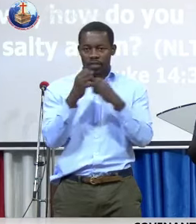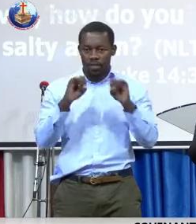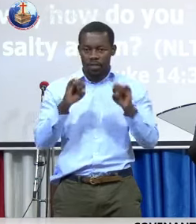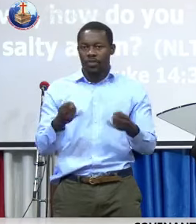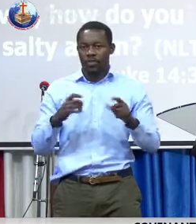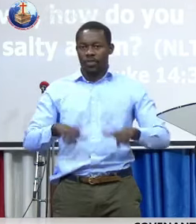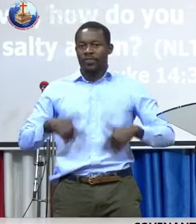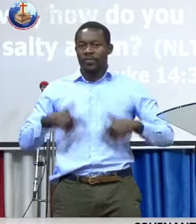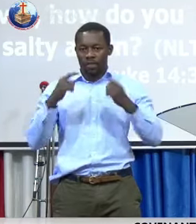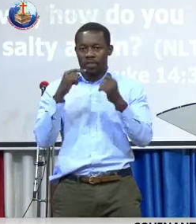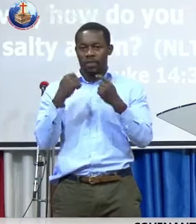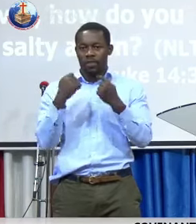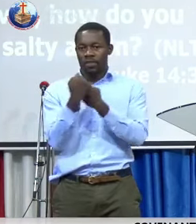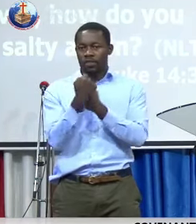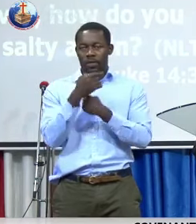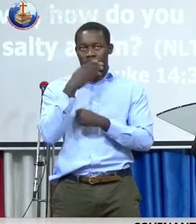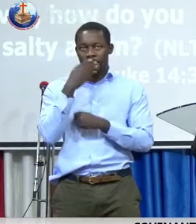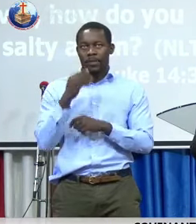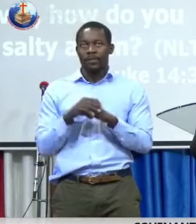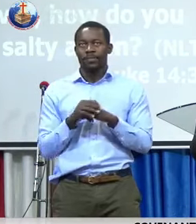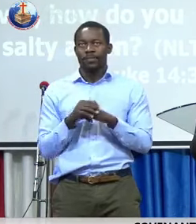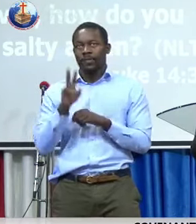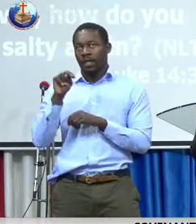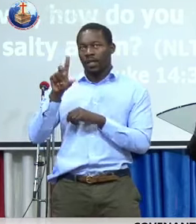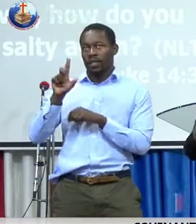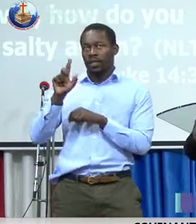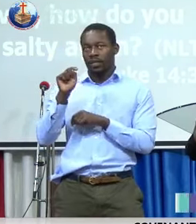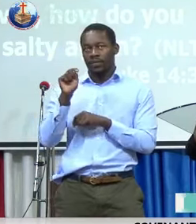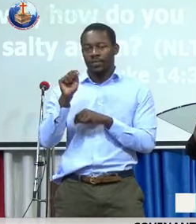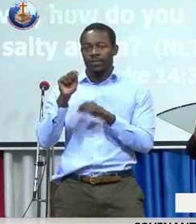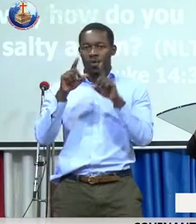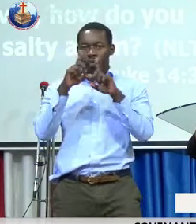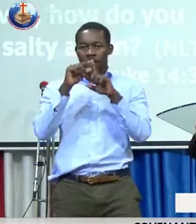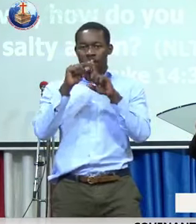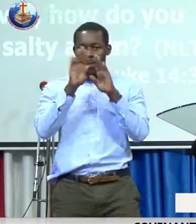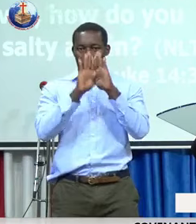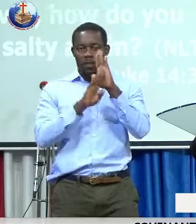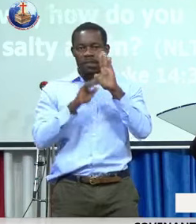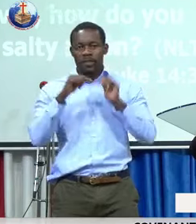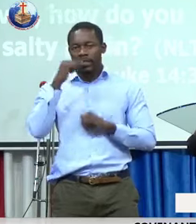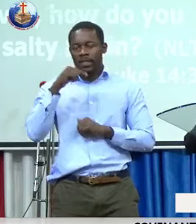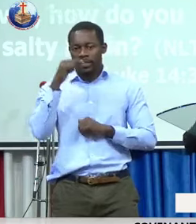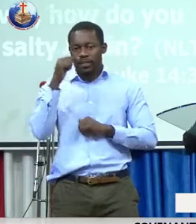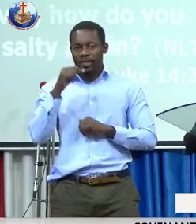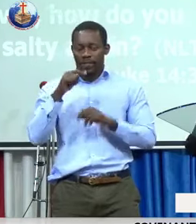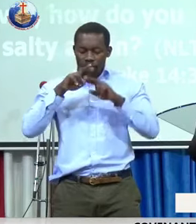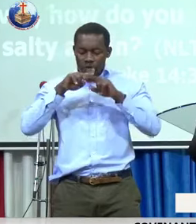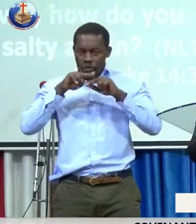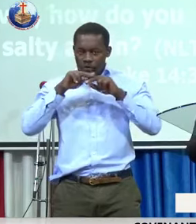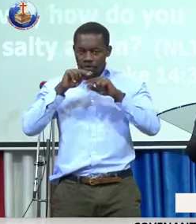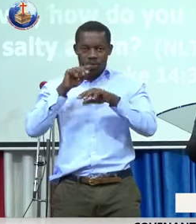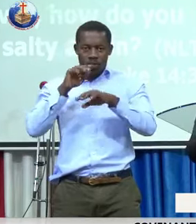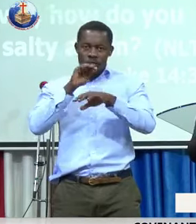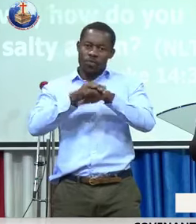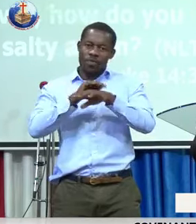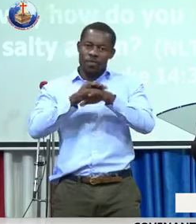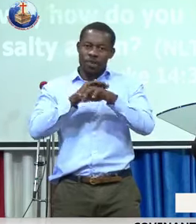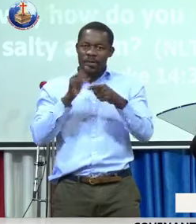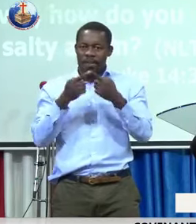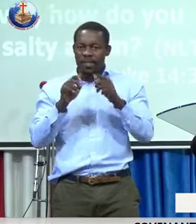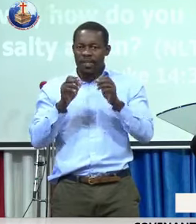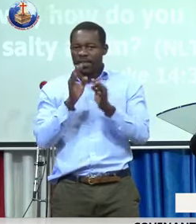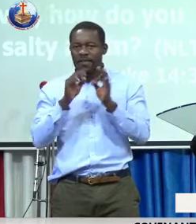hiyo tafsiri ya NLT. And the word of the Lord says, salt is good for seasoning, but if it loses its